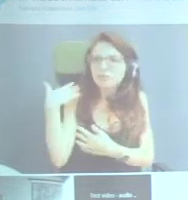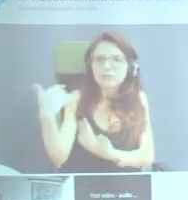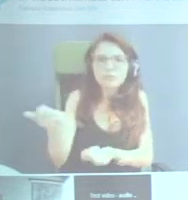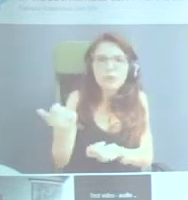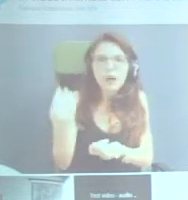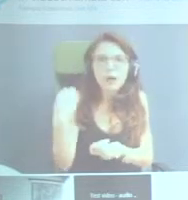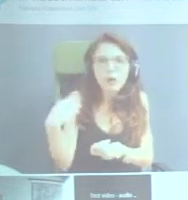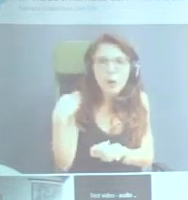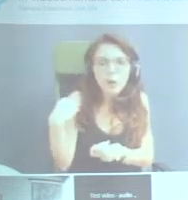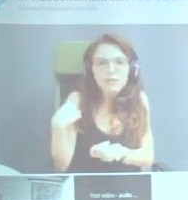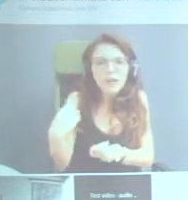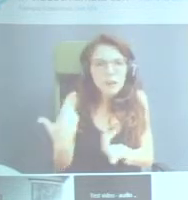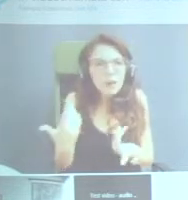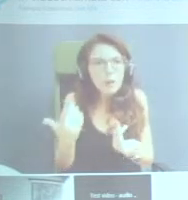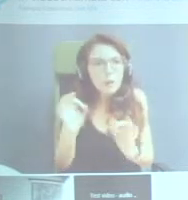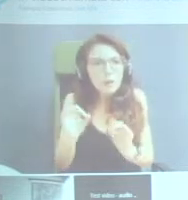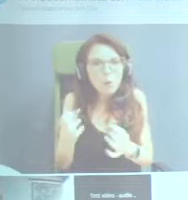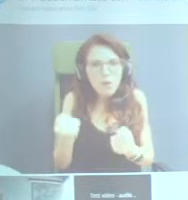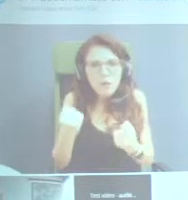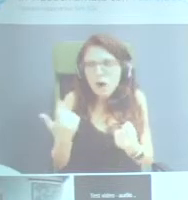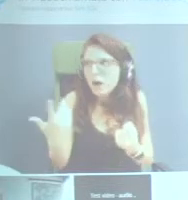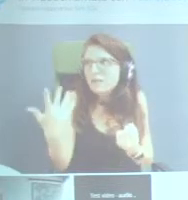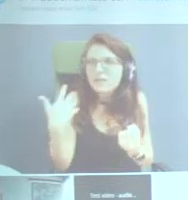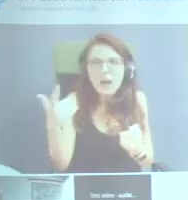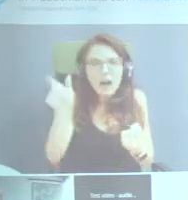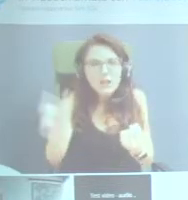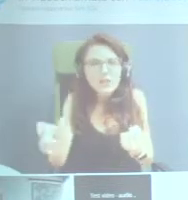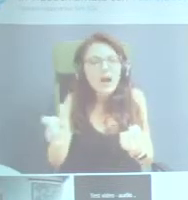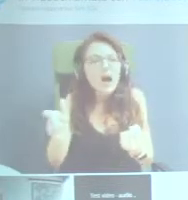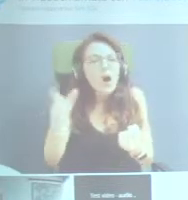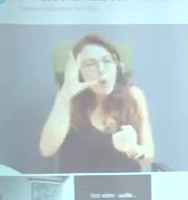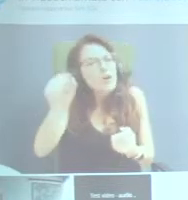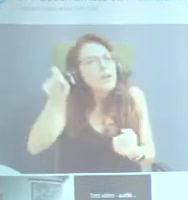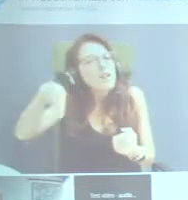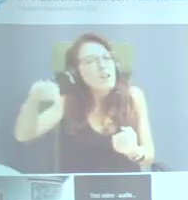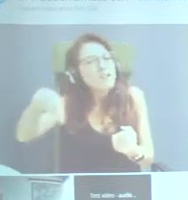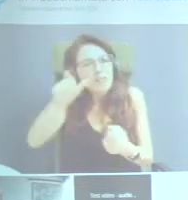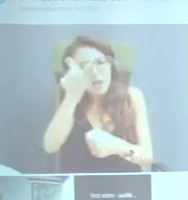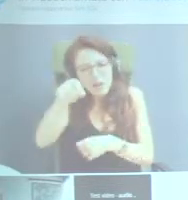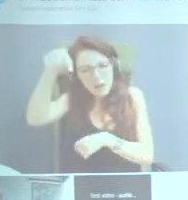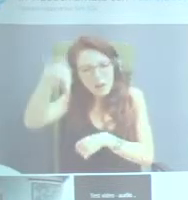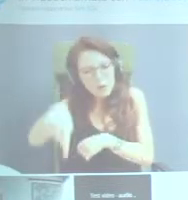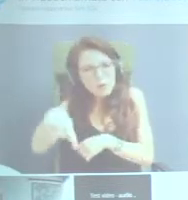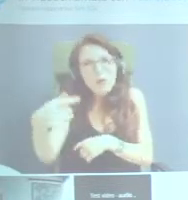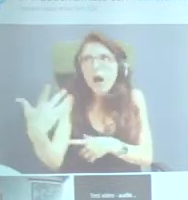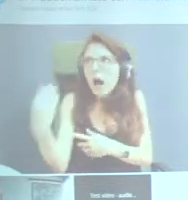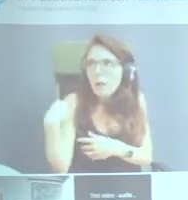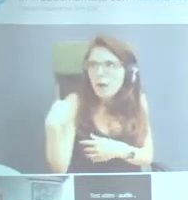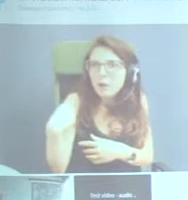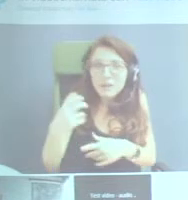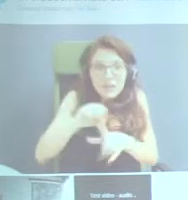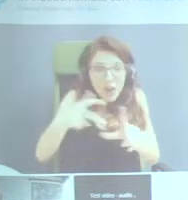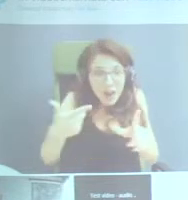fortemente in realtà da un'università del sud che ha conosciuto Visit Live per altre